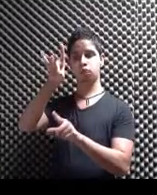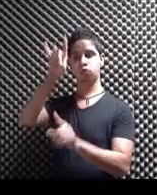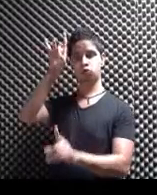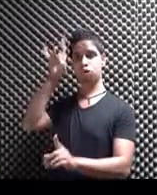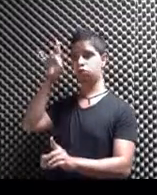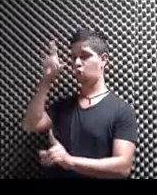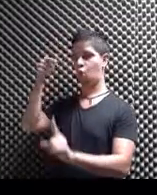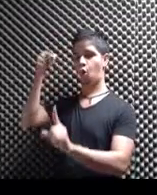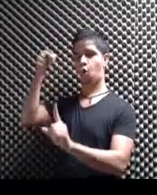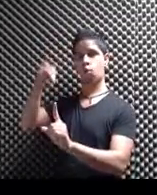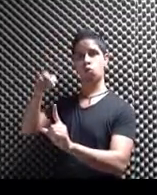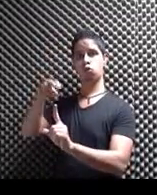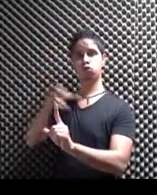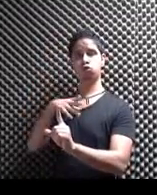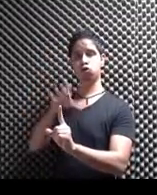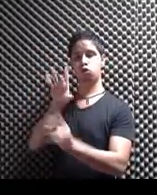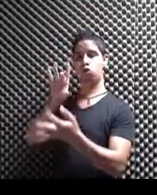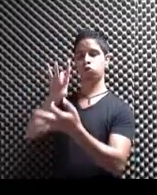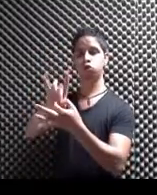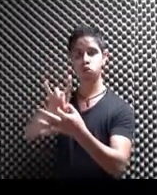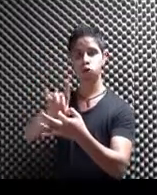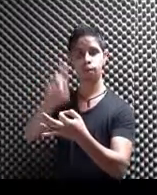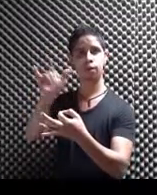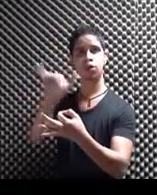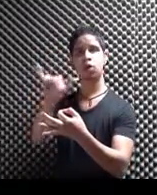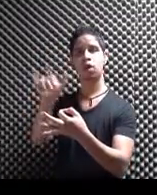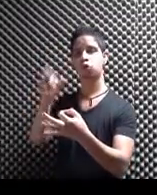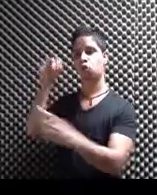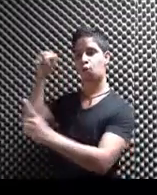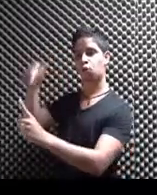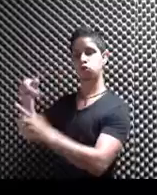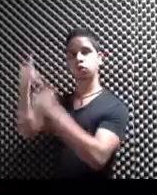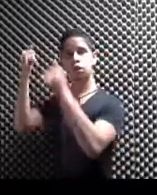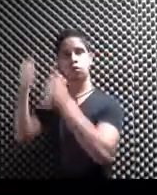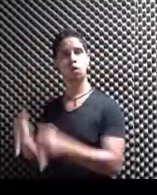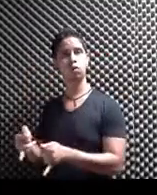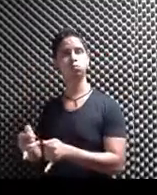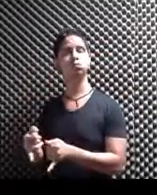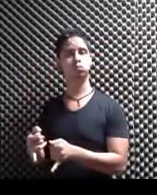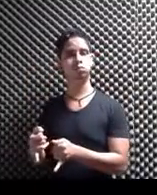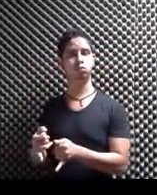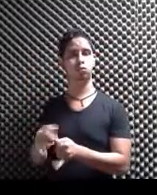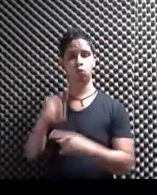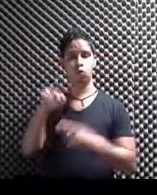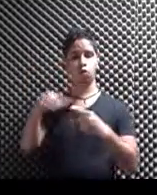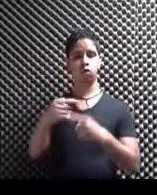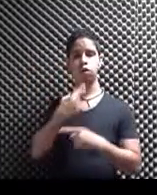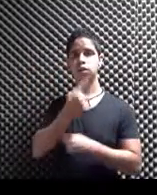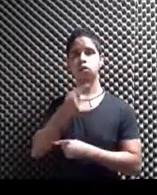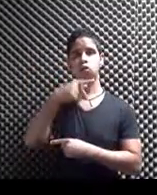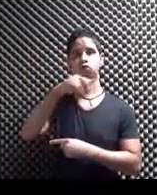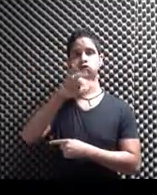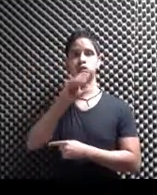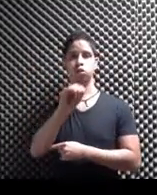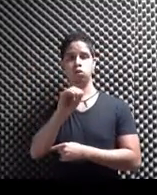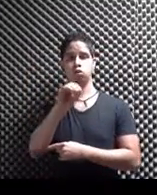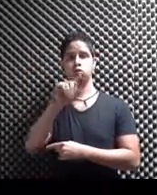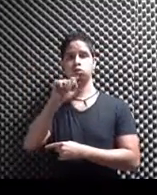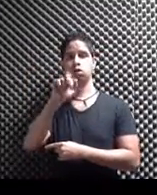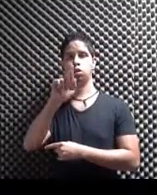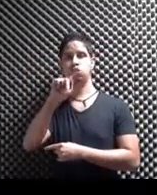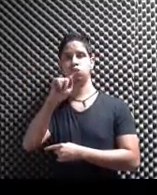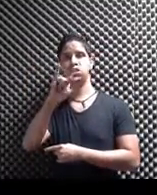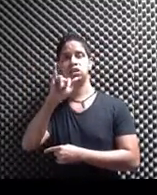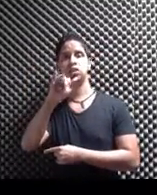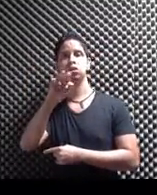unión y nuestro punto de individualidad ¿Ok? Cuando hablamos de psicotarotismo le estamos dando una seriedad al despertar